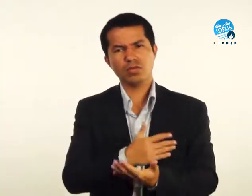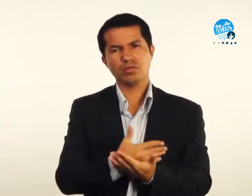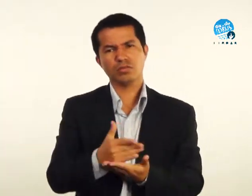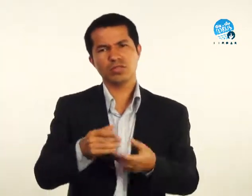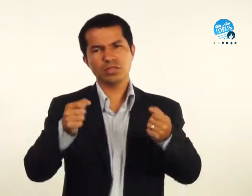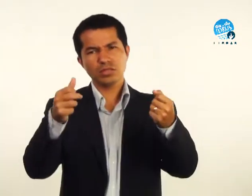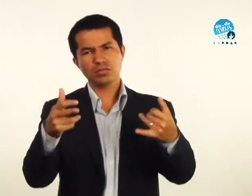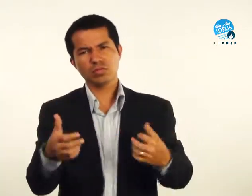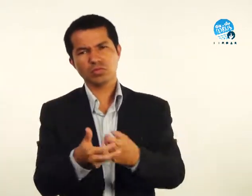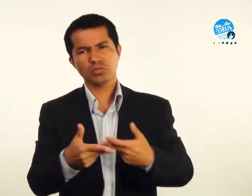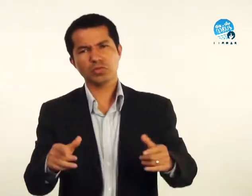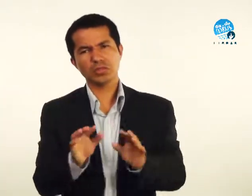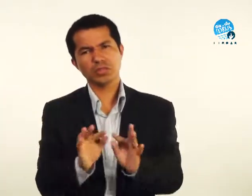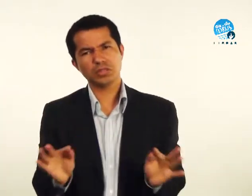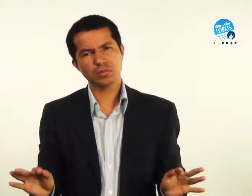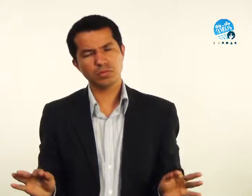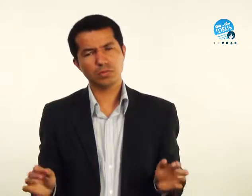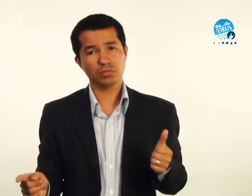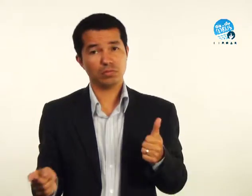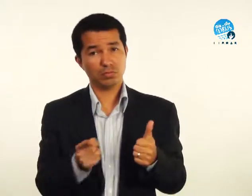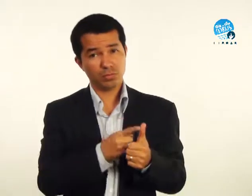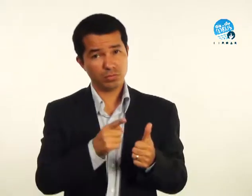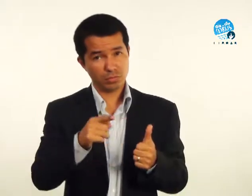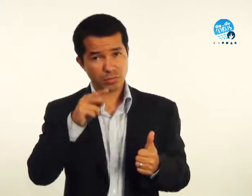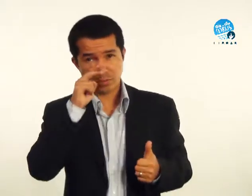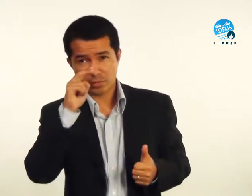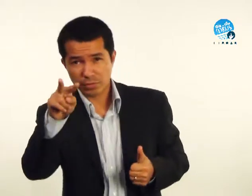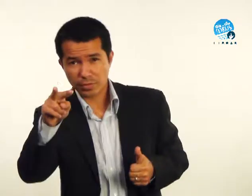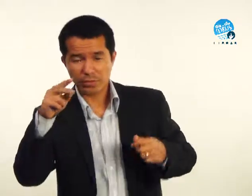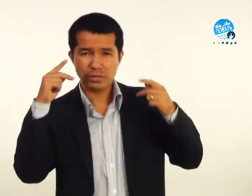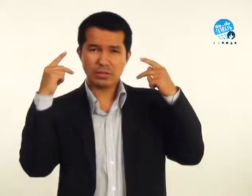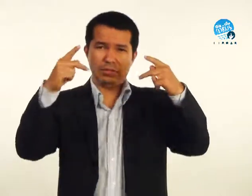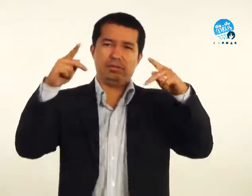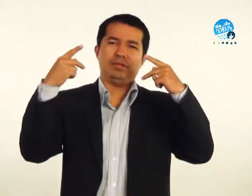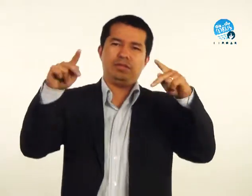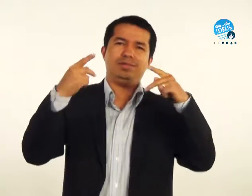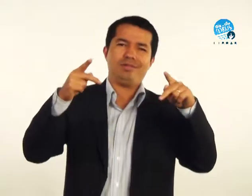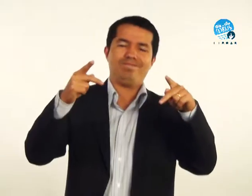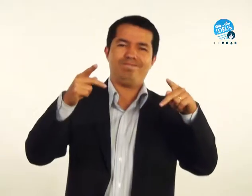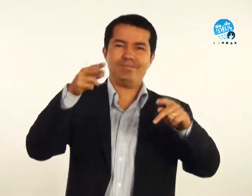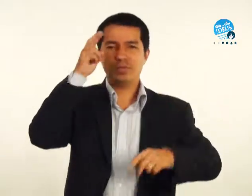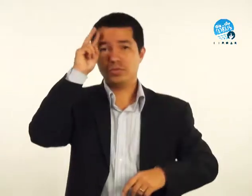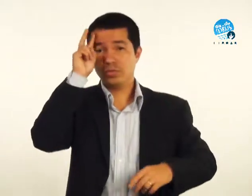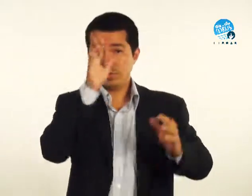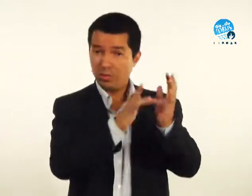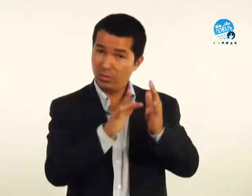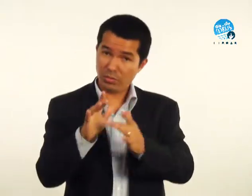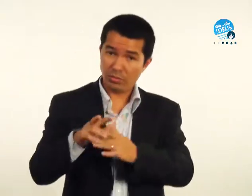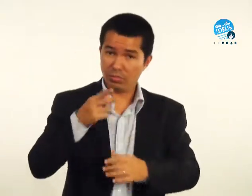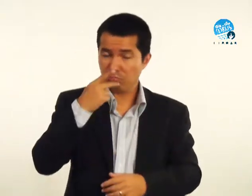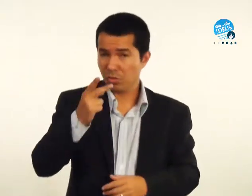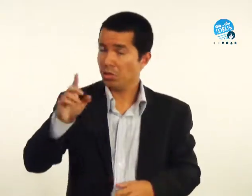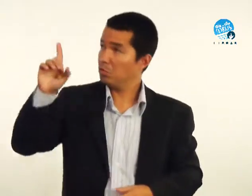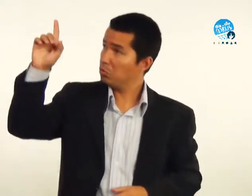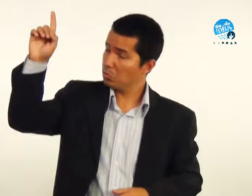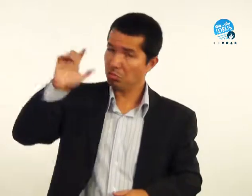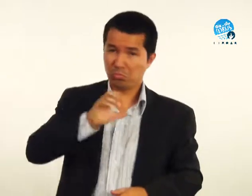glória. Paulo diz algumas coisas muito simples. Ele diz assim: primeiro a gente ouve a palavra, a mensagem do